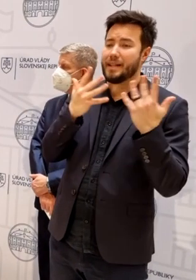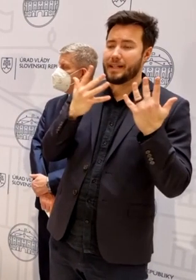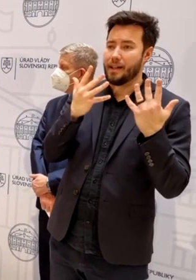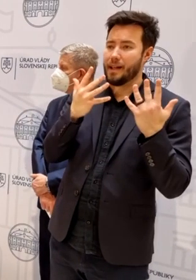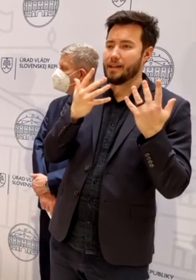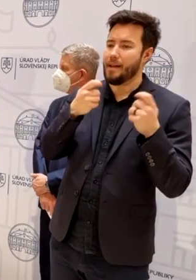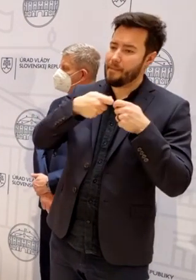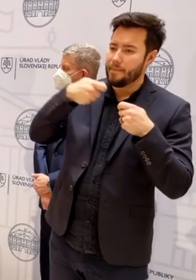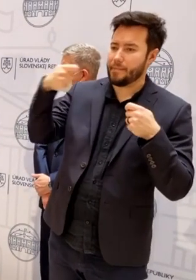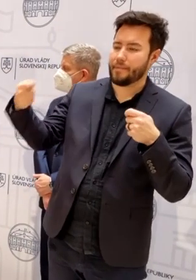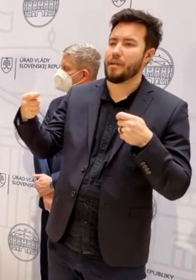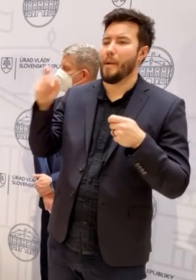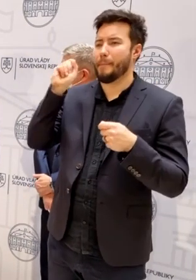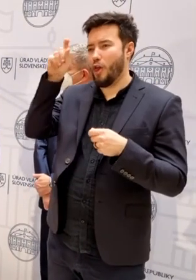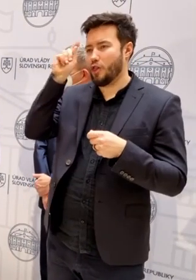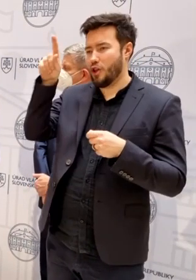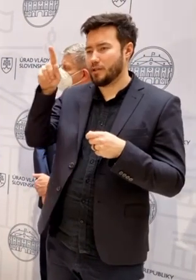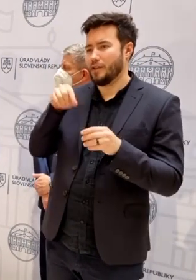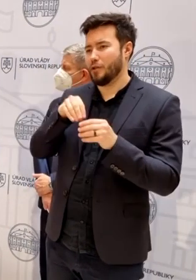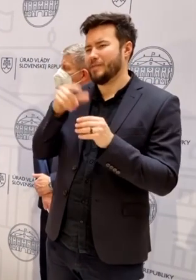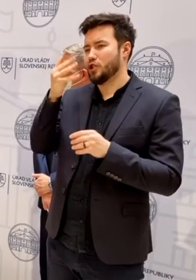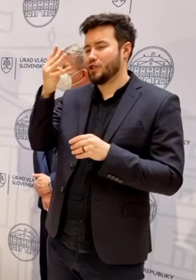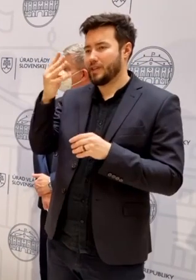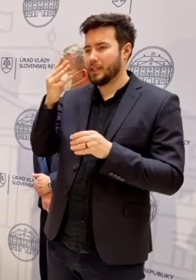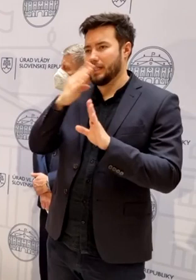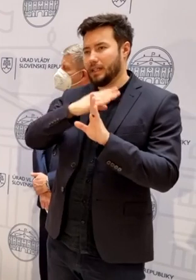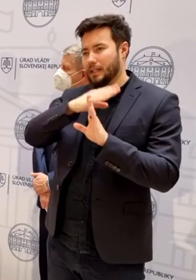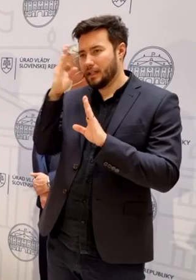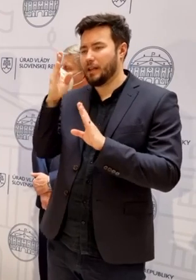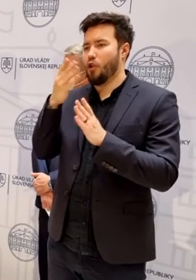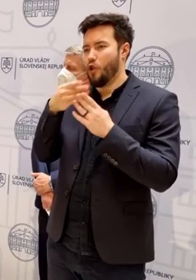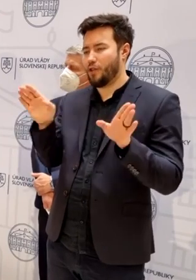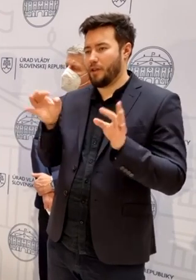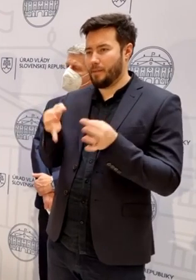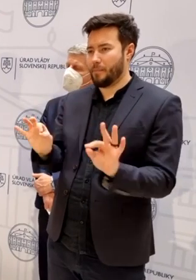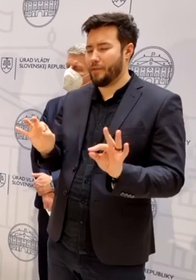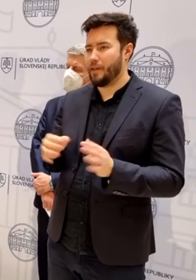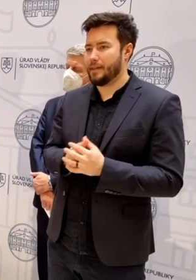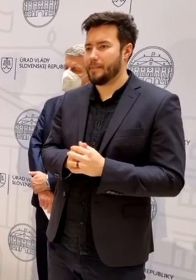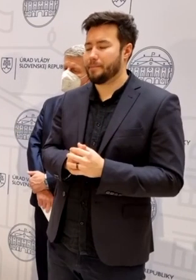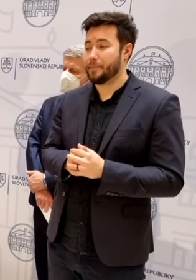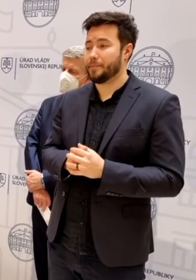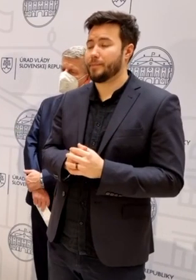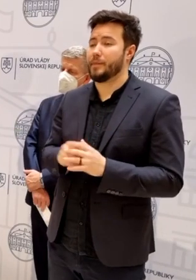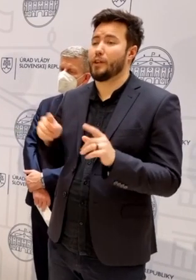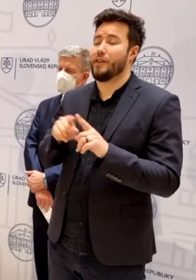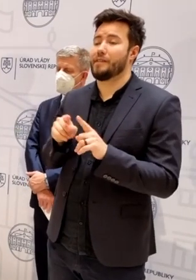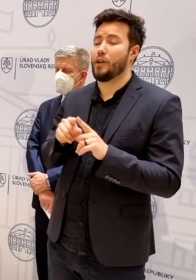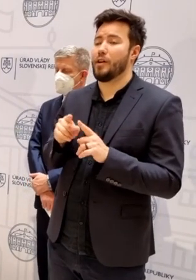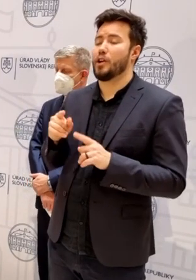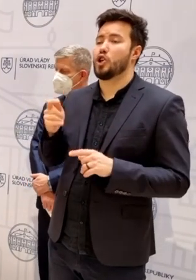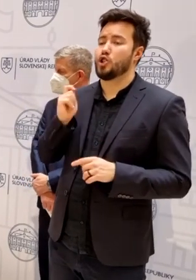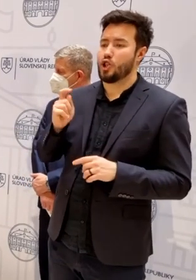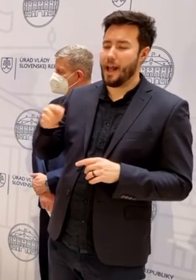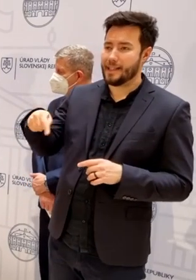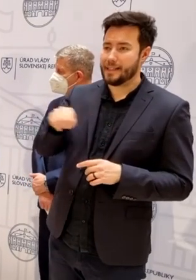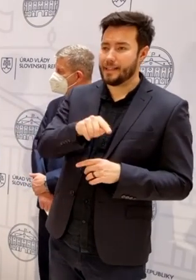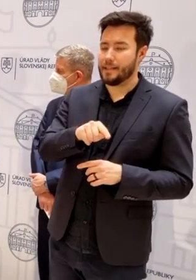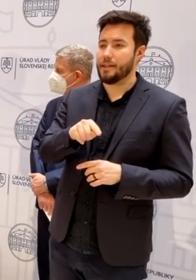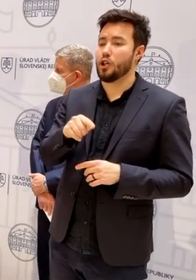na 24. a zároveň sa aj ruší karanténa u